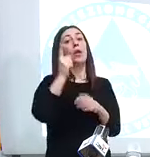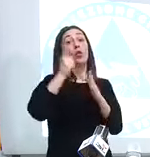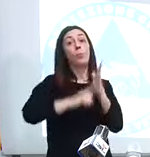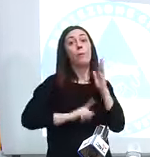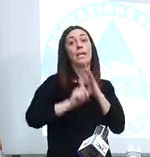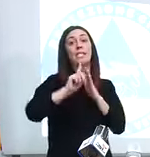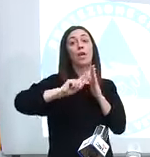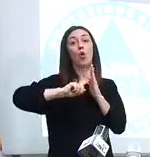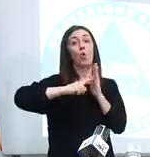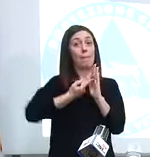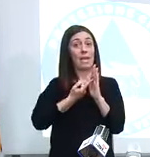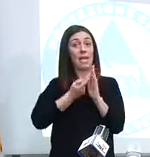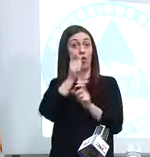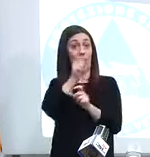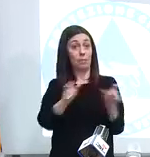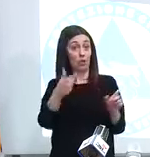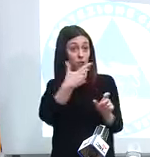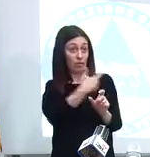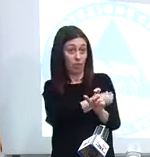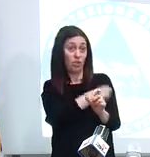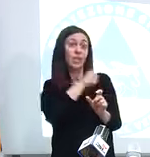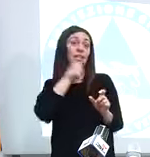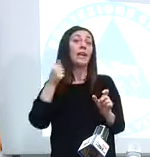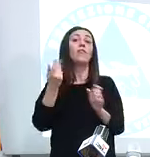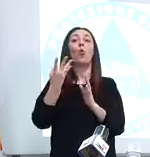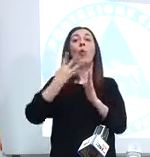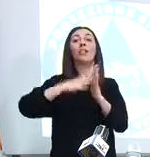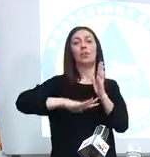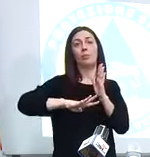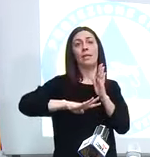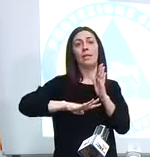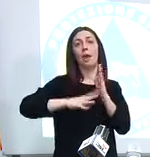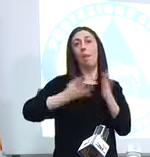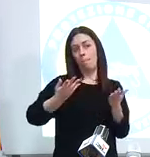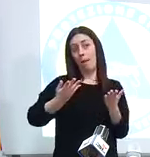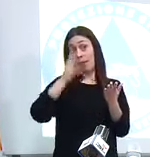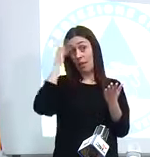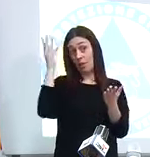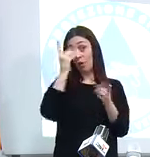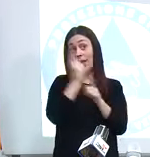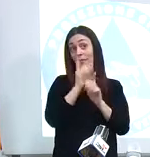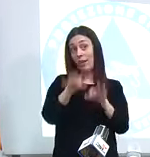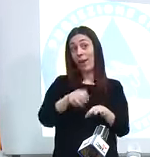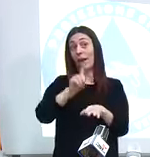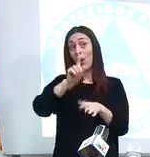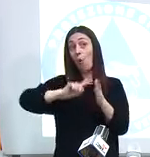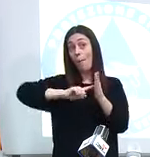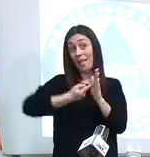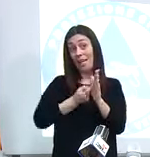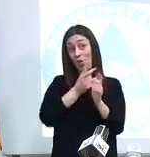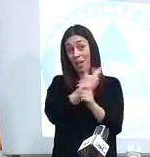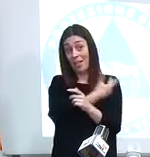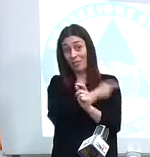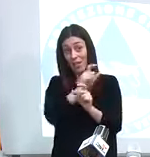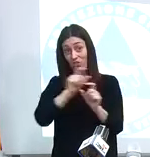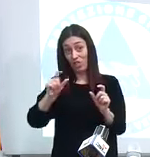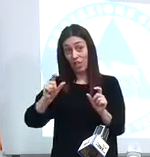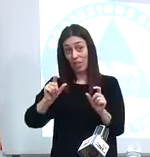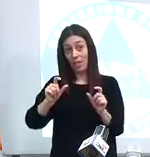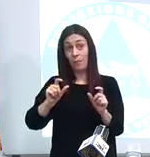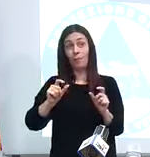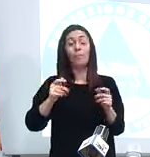impieghiamo 4 milioni. Sì, cioè. Dovremmo avere 1 milione di vaccini. Diciamo che abbiamo tenuto una velocità